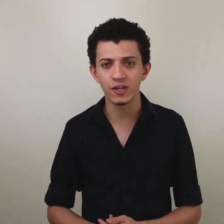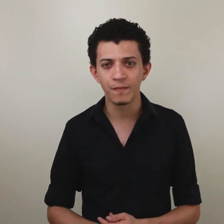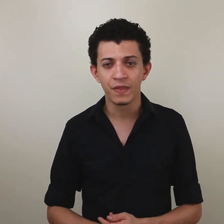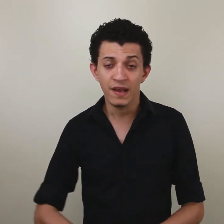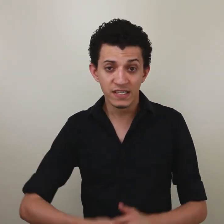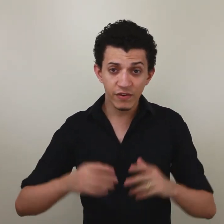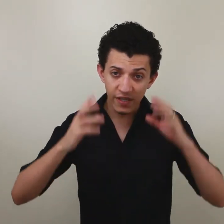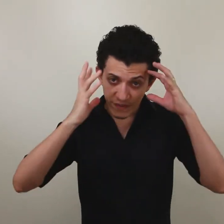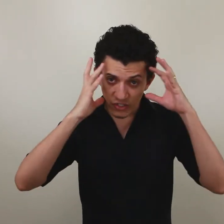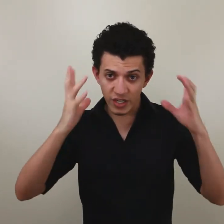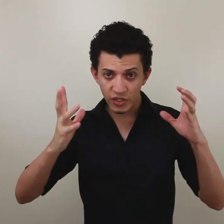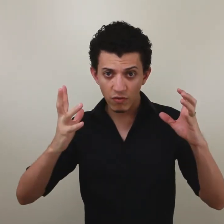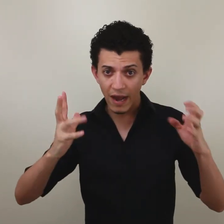se você